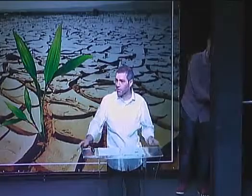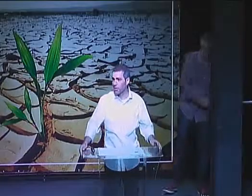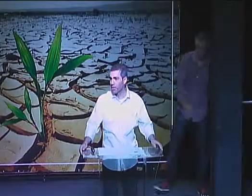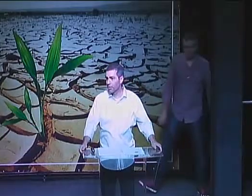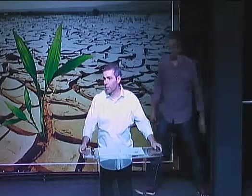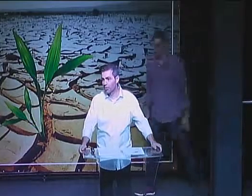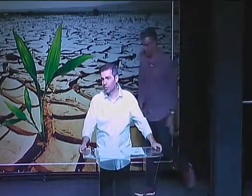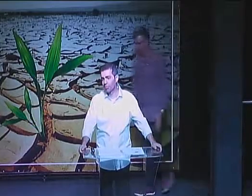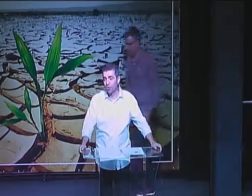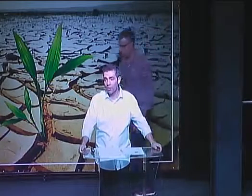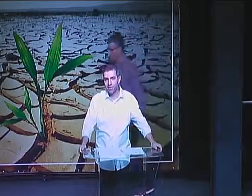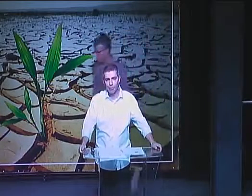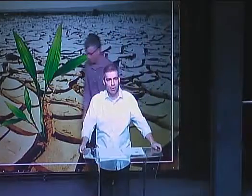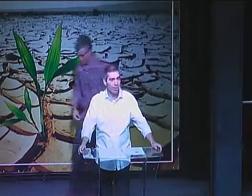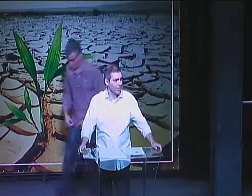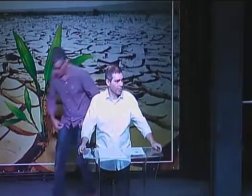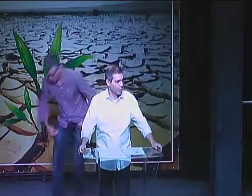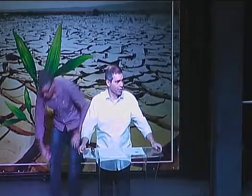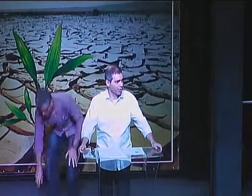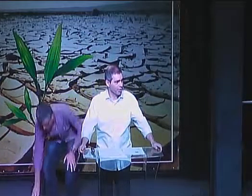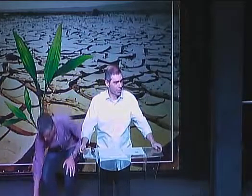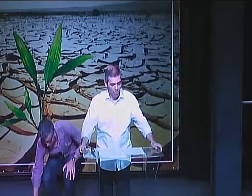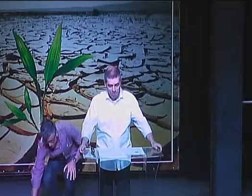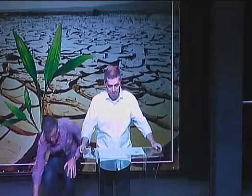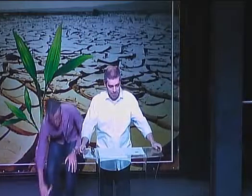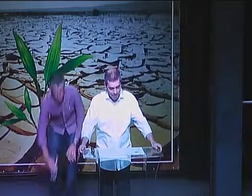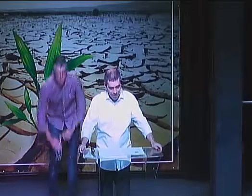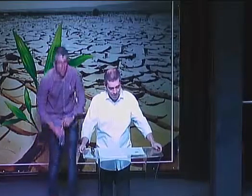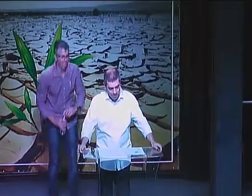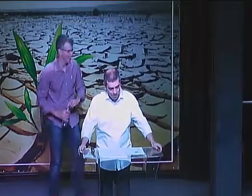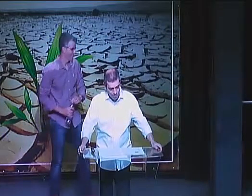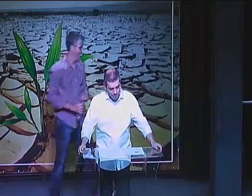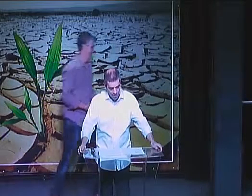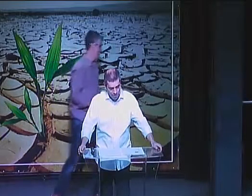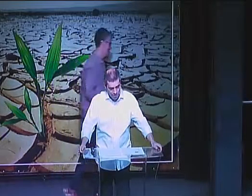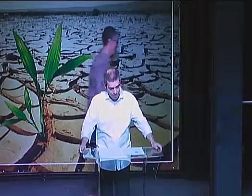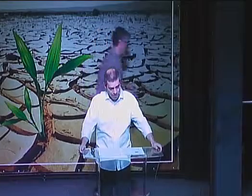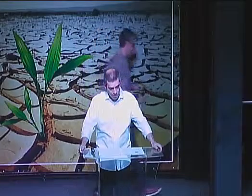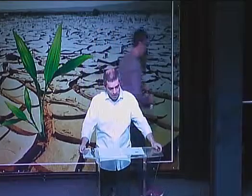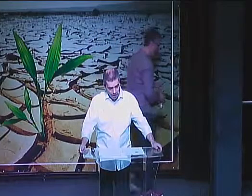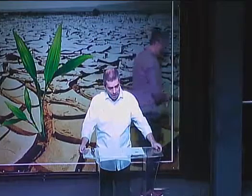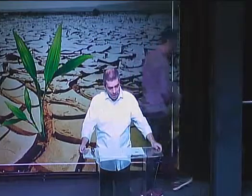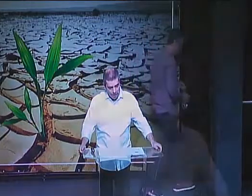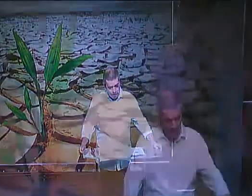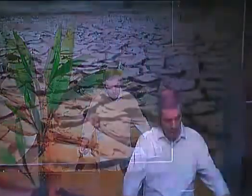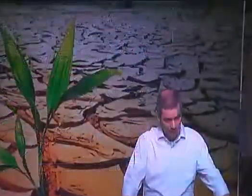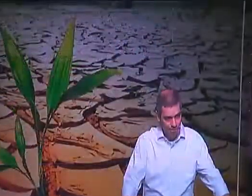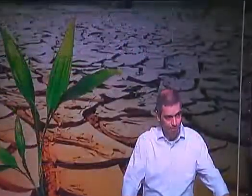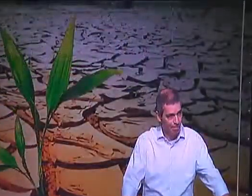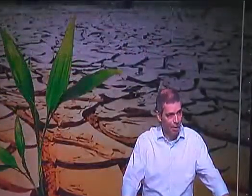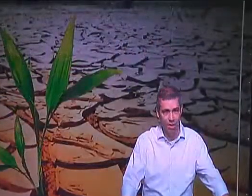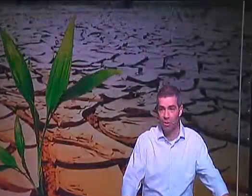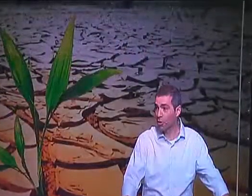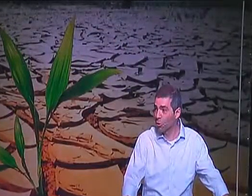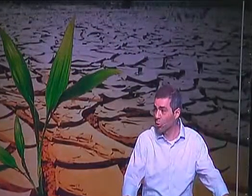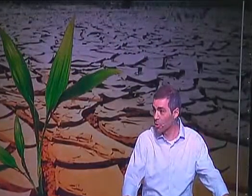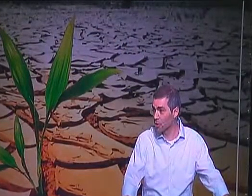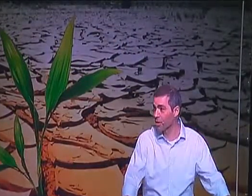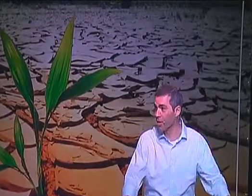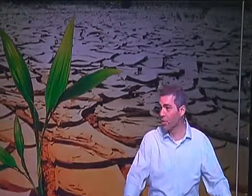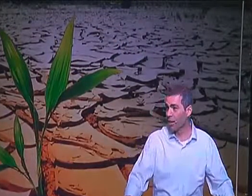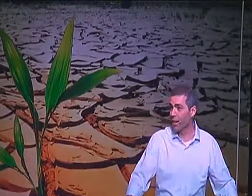deus que ele tem feito na nossa vida nosso meio graças a deus não vai servir a deus a quero saudar